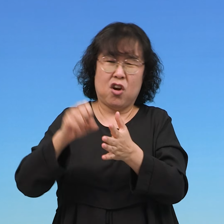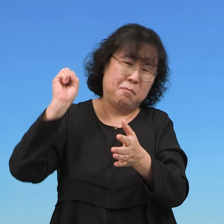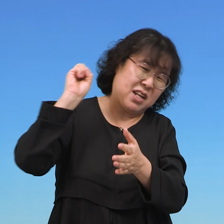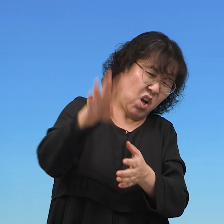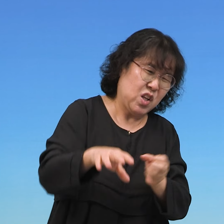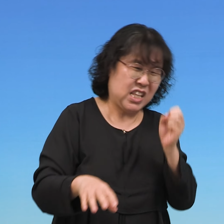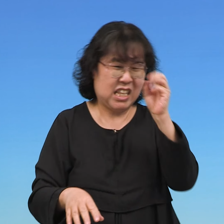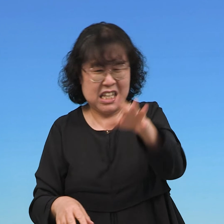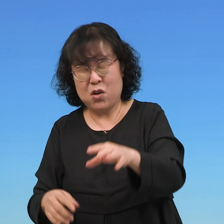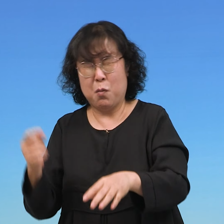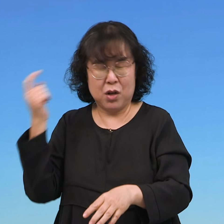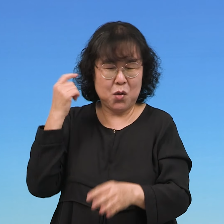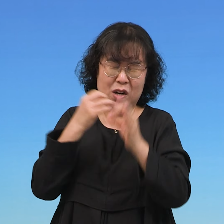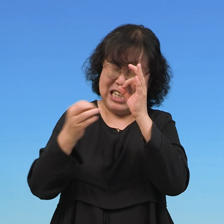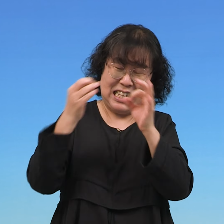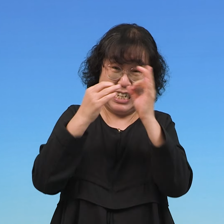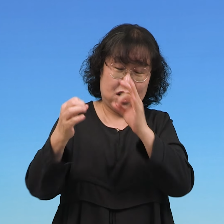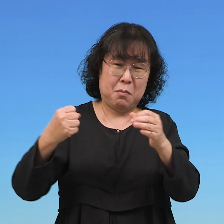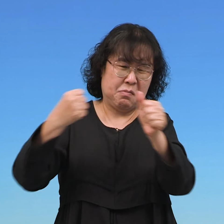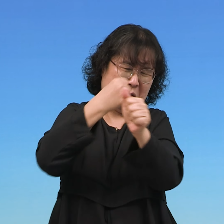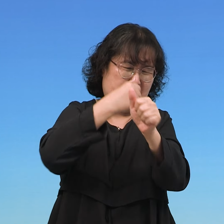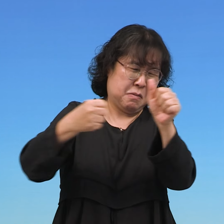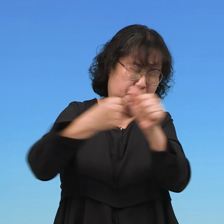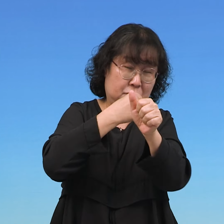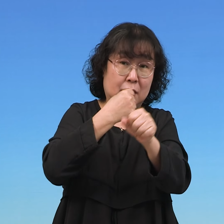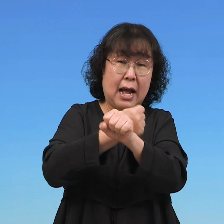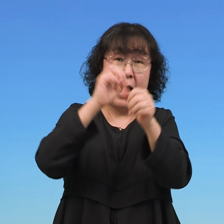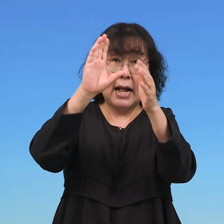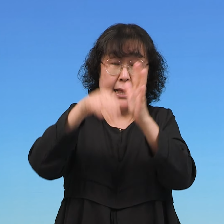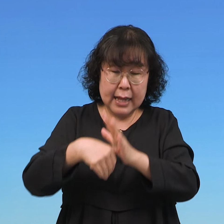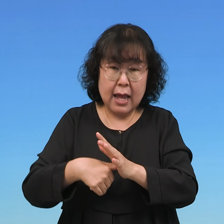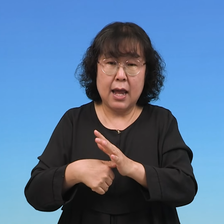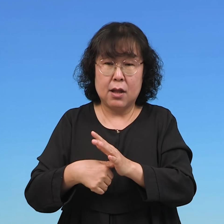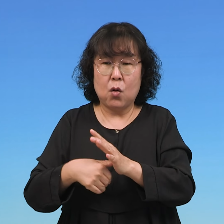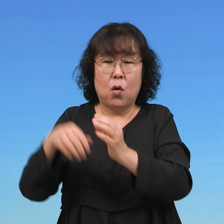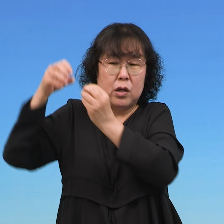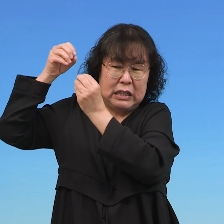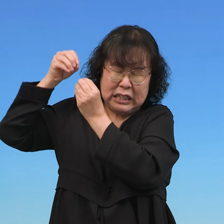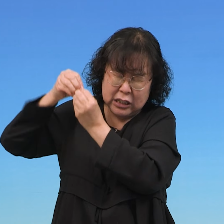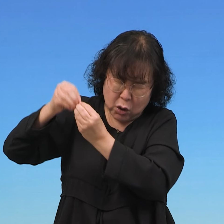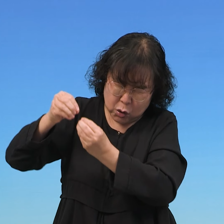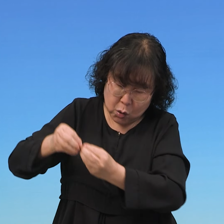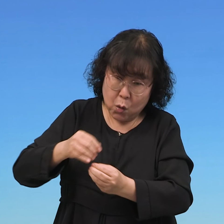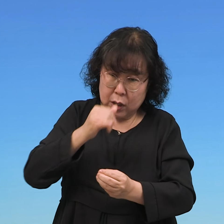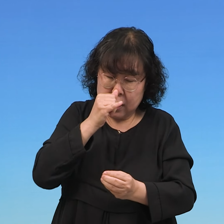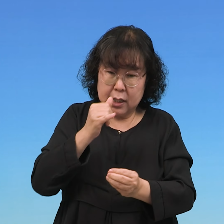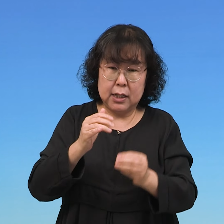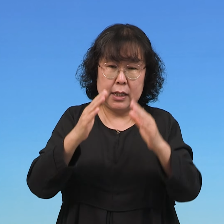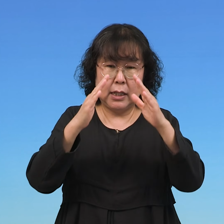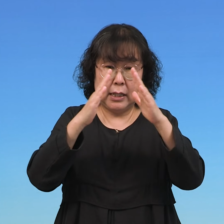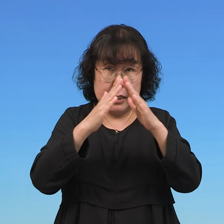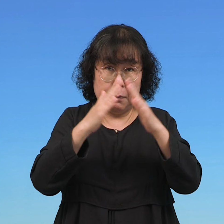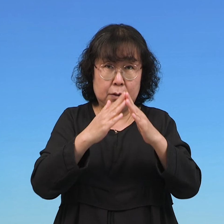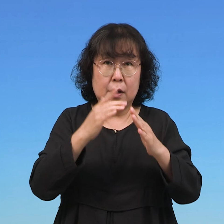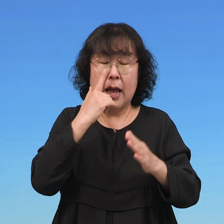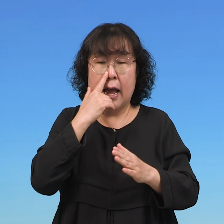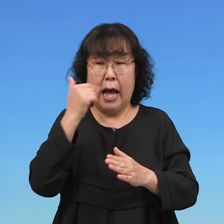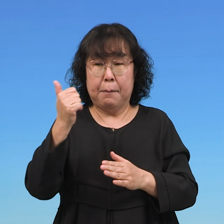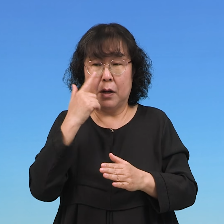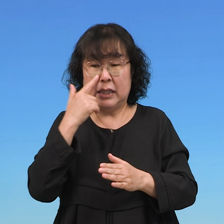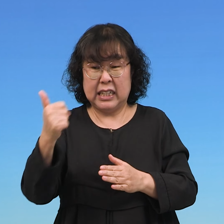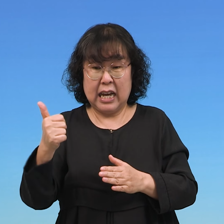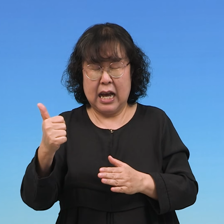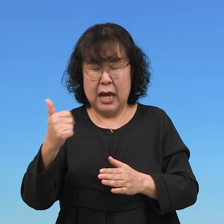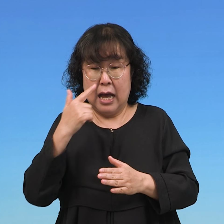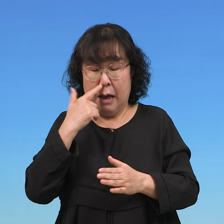물건 날아가고 막 소리 지르고 주먹질하고 퍽퍽 그럴 때, 뼈대에 있는 집은요, 아버지가 안방에서